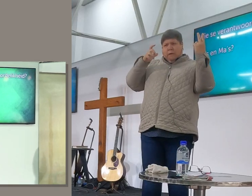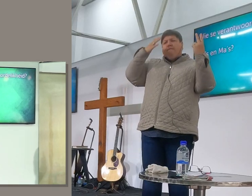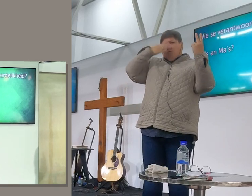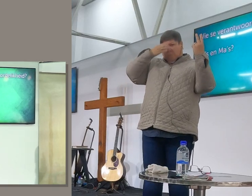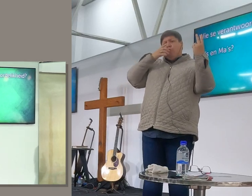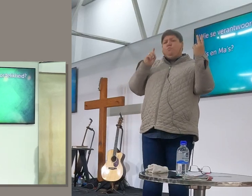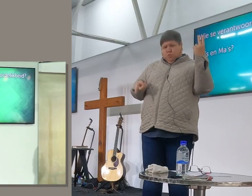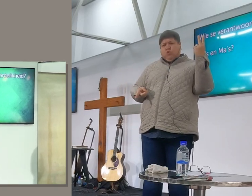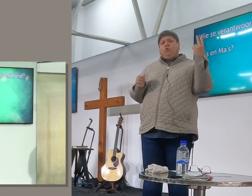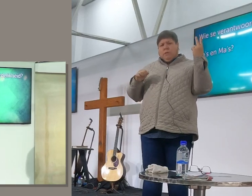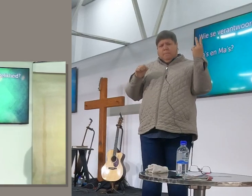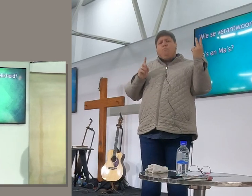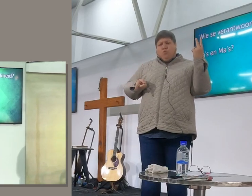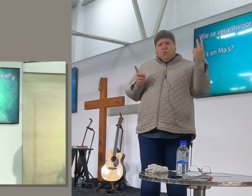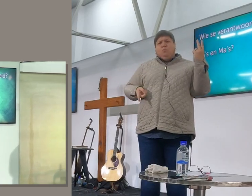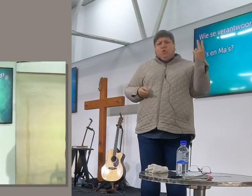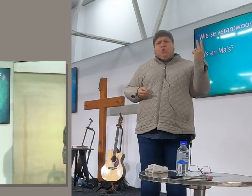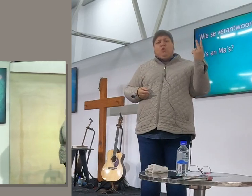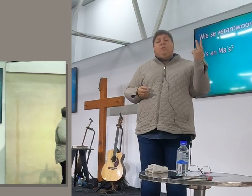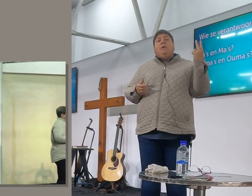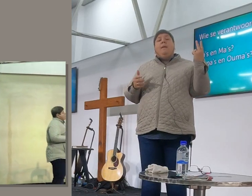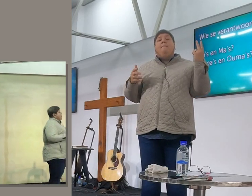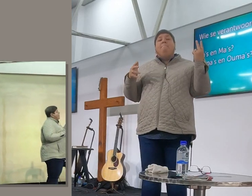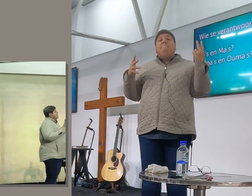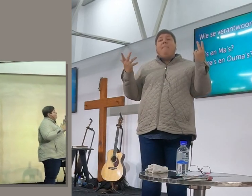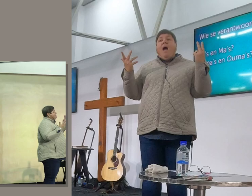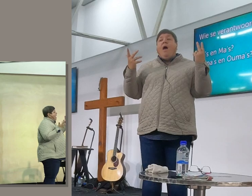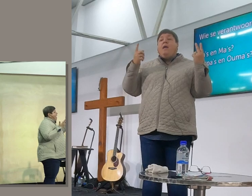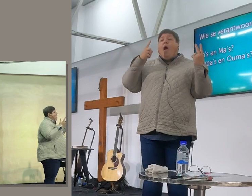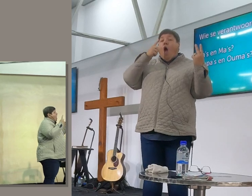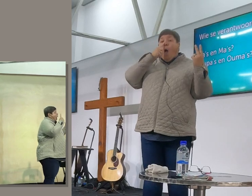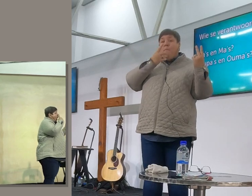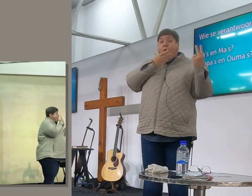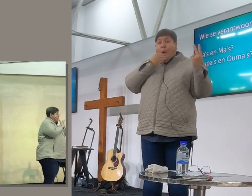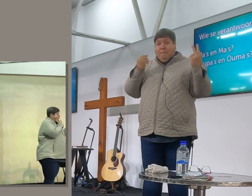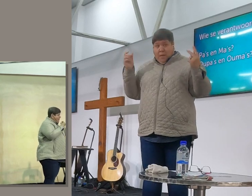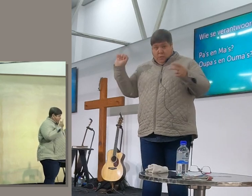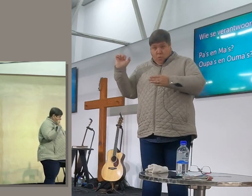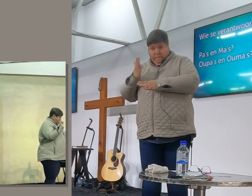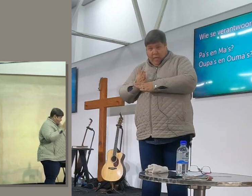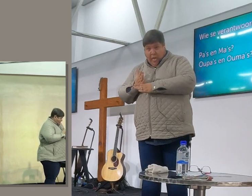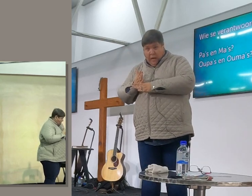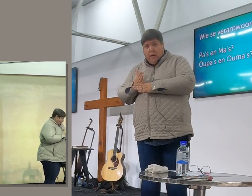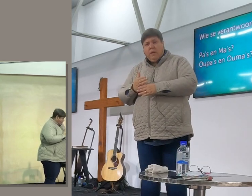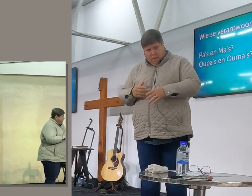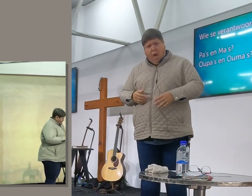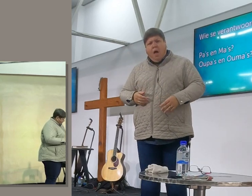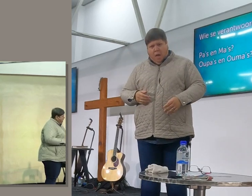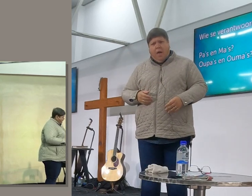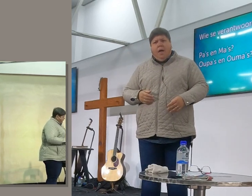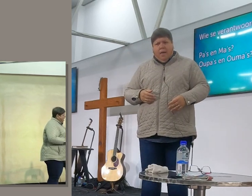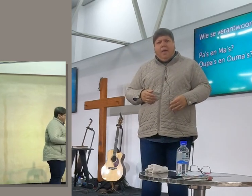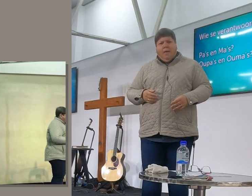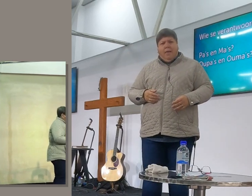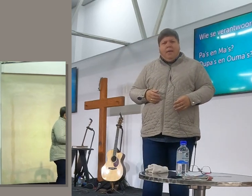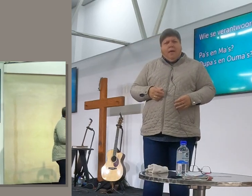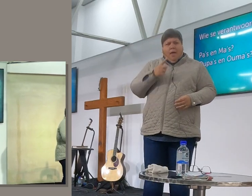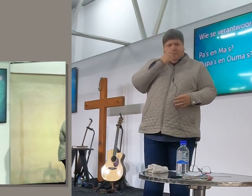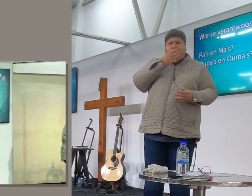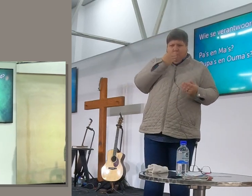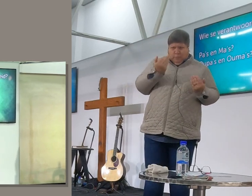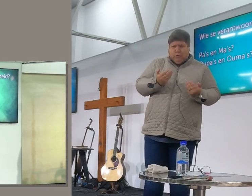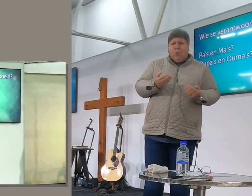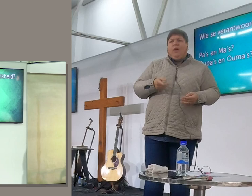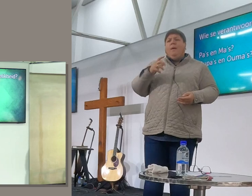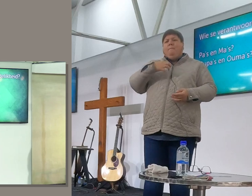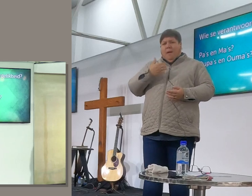se verantwoordelikheid om hulle kinders groot te maak vir die Here. Is dit die oumas en oupas se werk? Ja, ek dink hulle het 'n aandeel en luister oumas